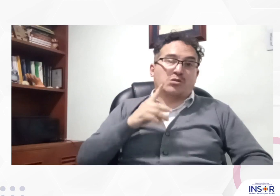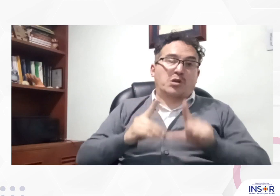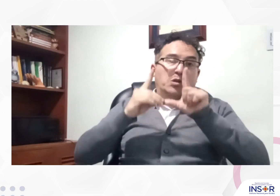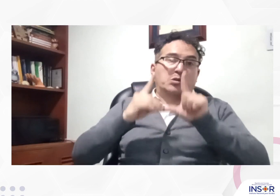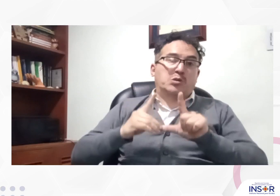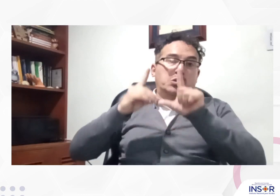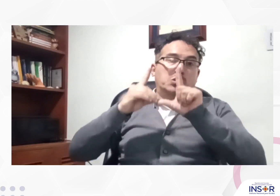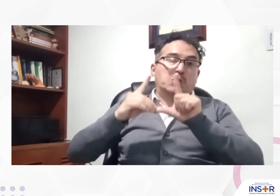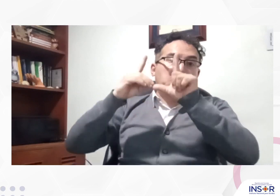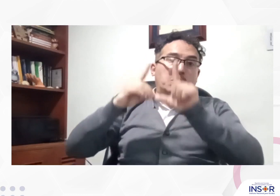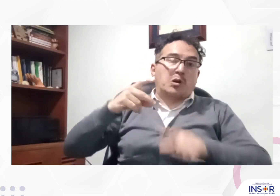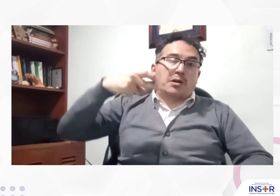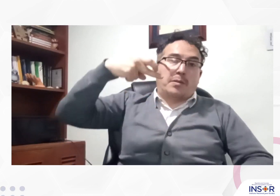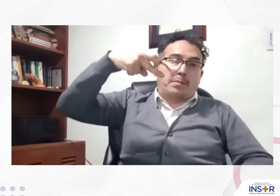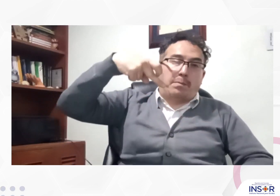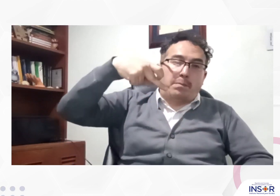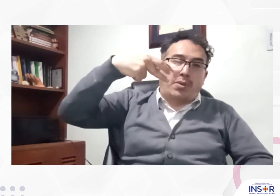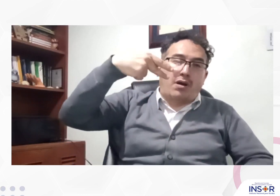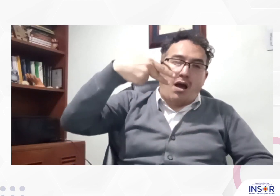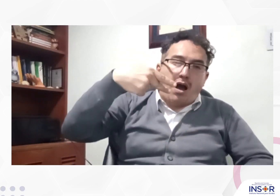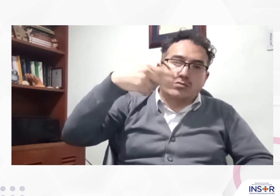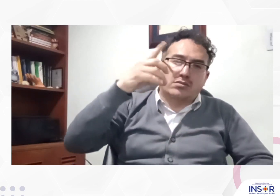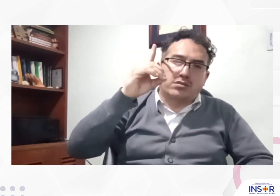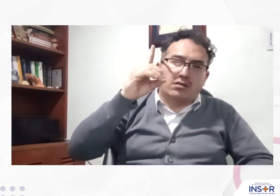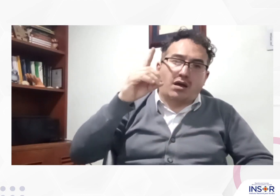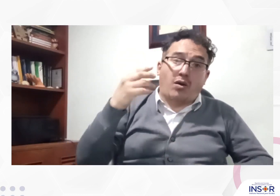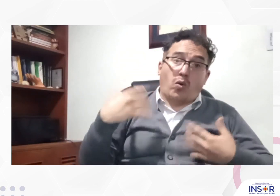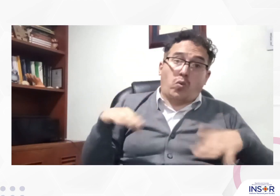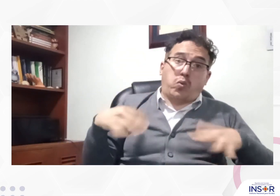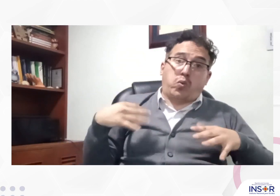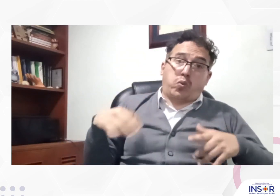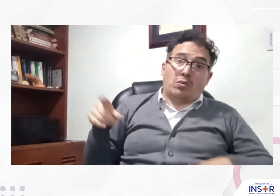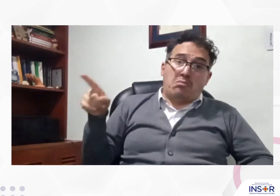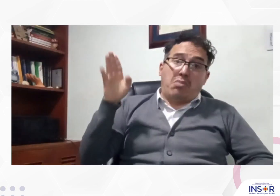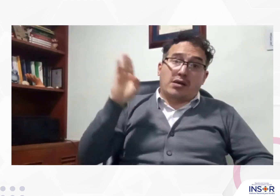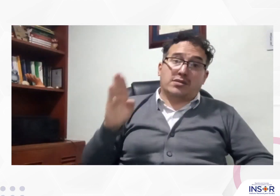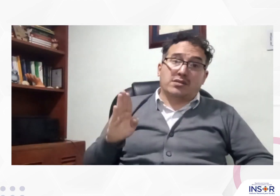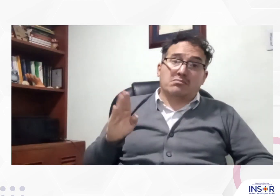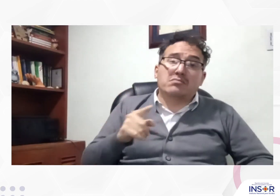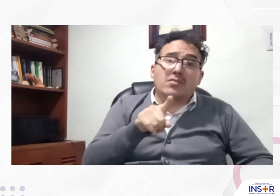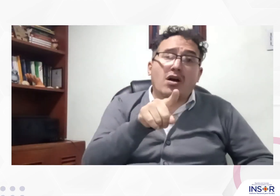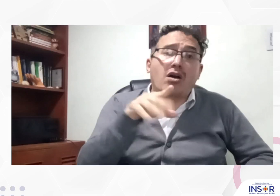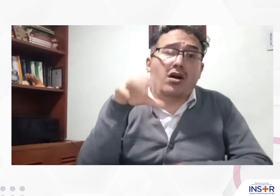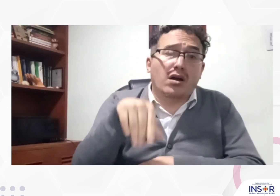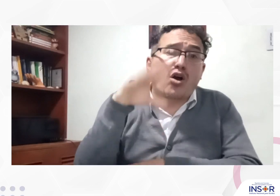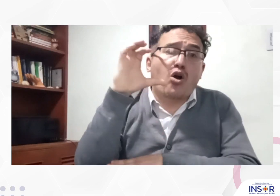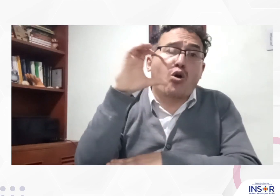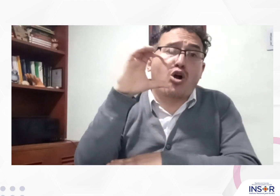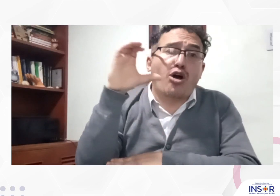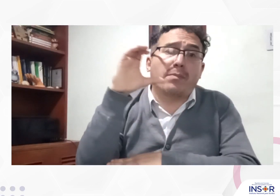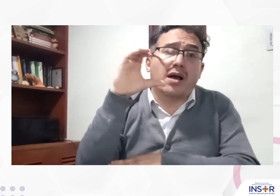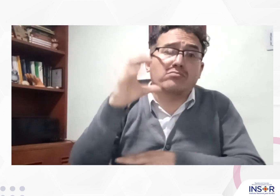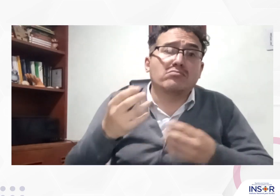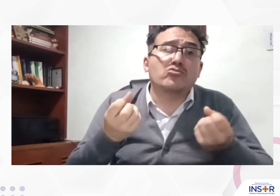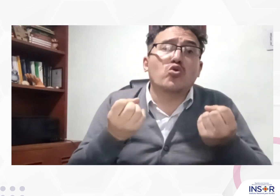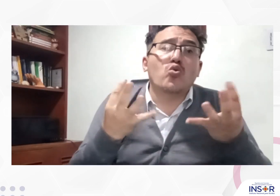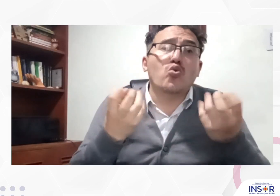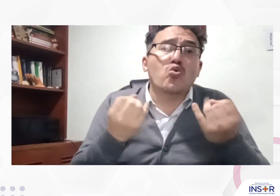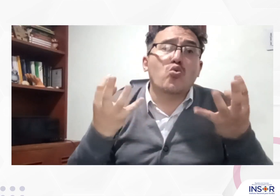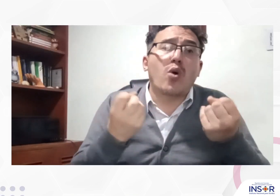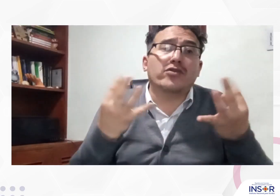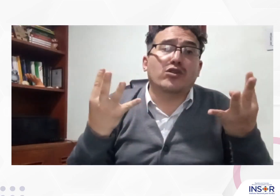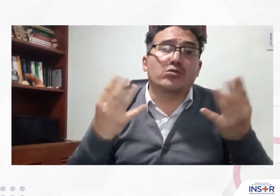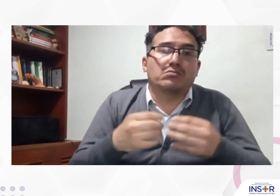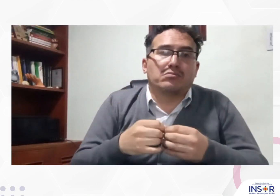las personas sordas, muchas son ya tituladas con doctorado y PhD también en Brasil. Y en